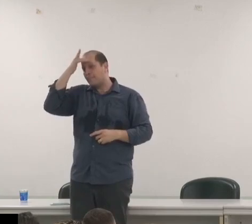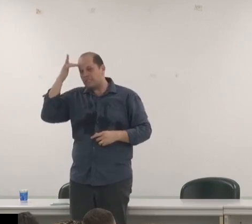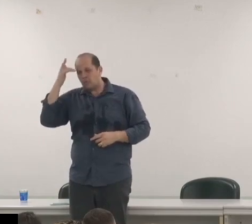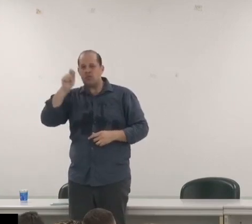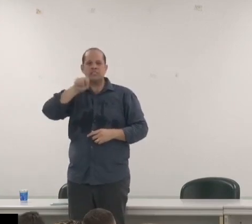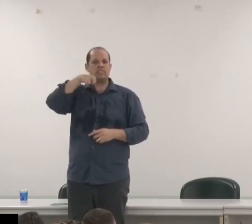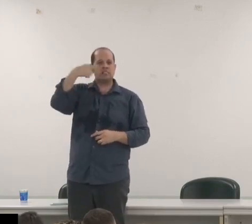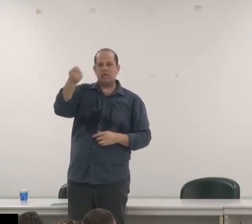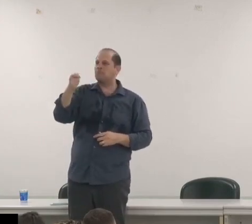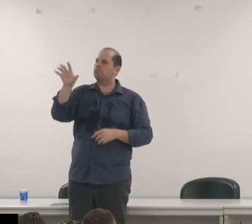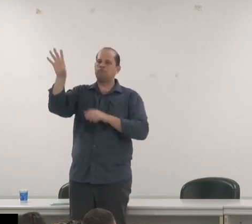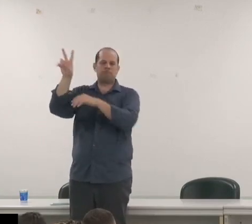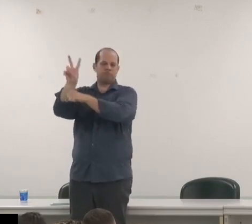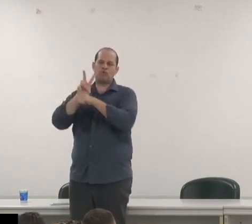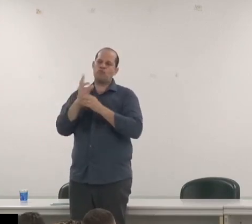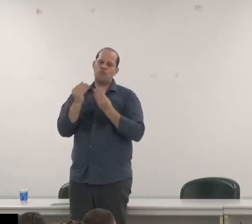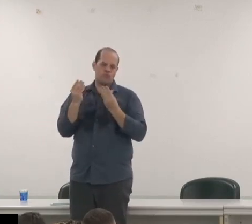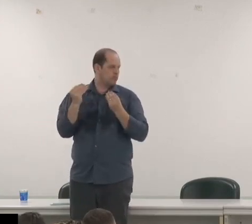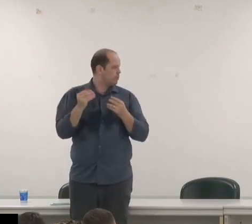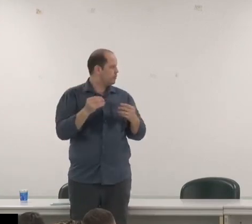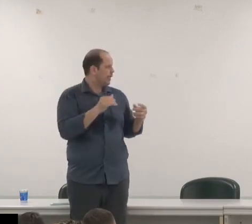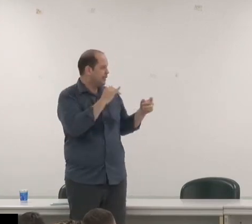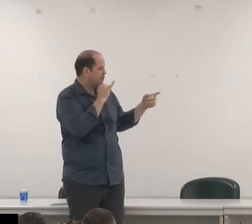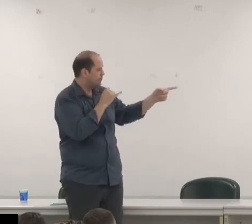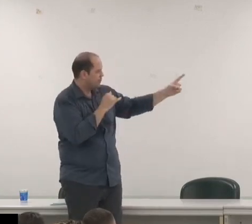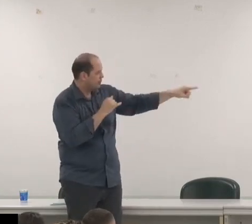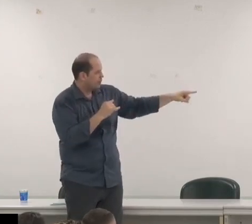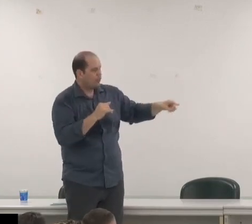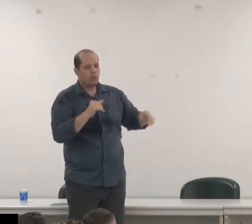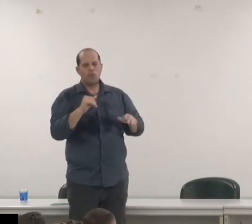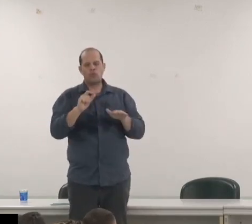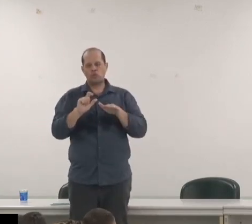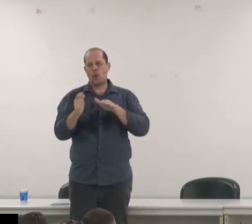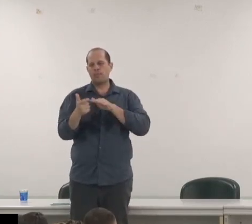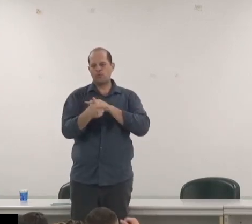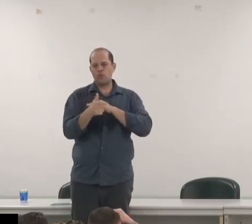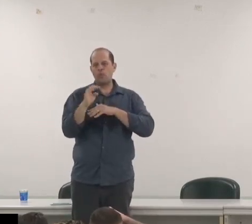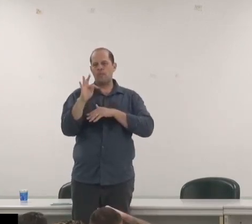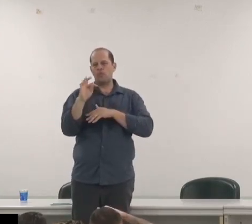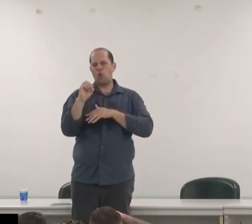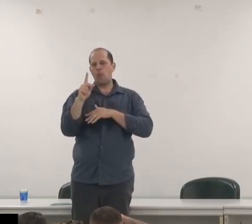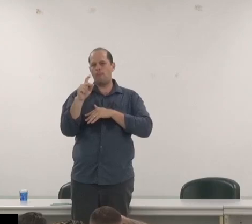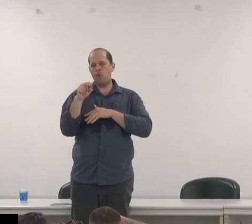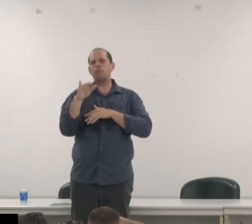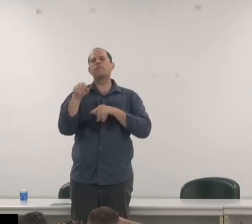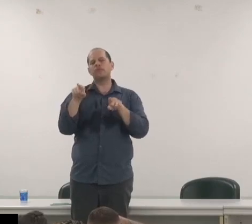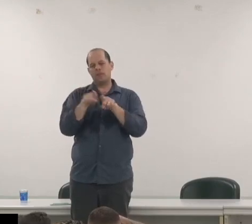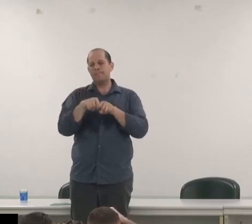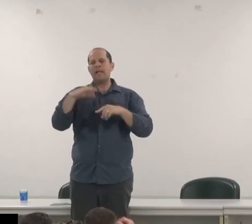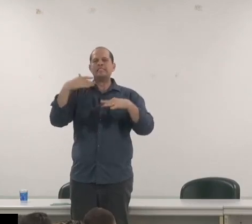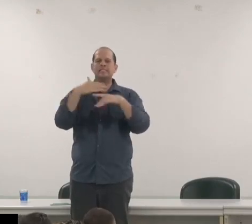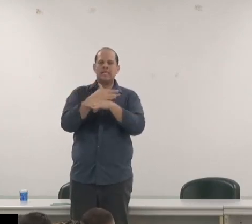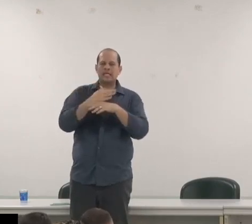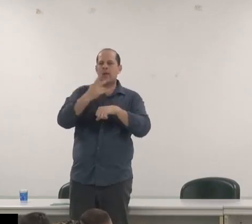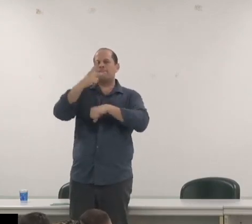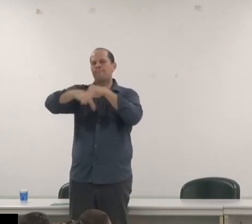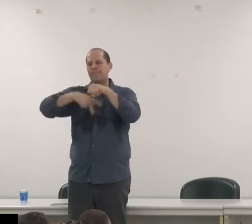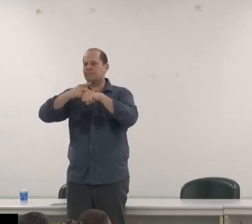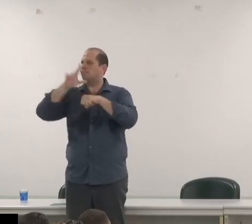universidade que a primeira língua é a língua de sinais americana. Então, os sinais próprios, eles são utilizados aqui. A gente não